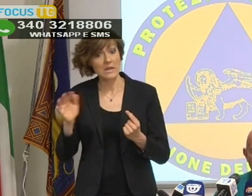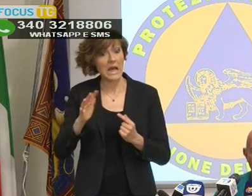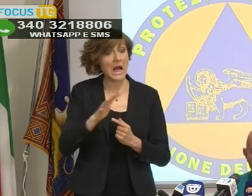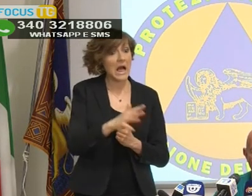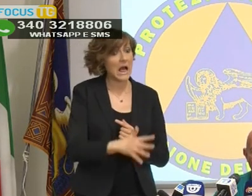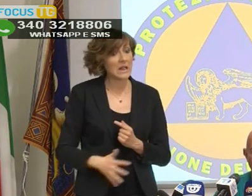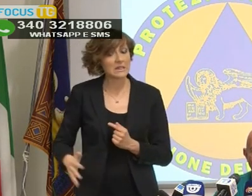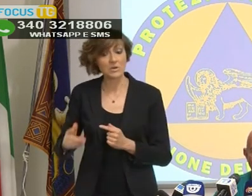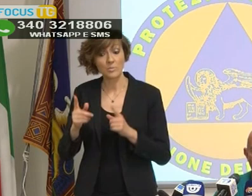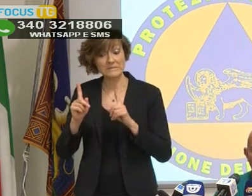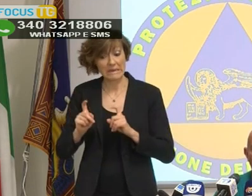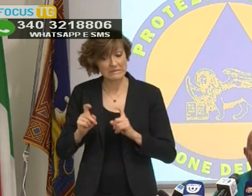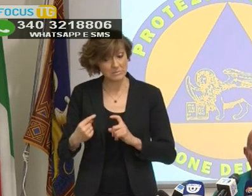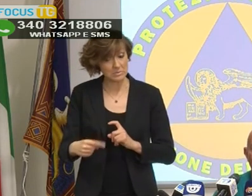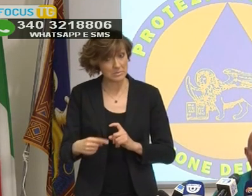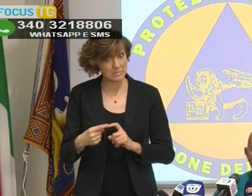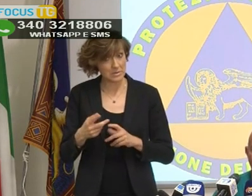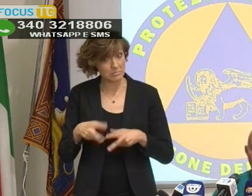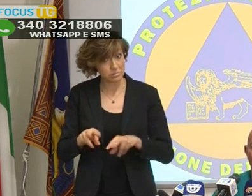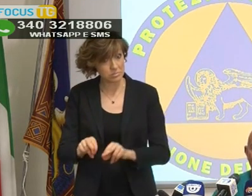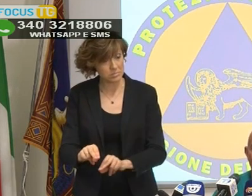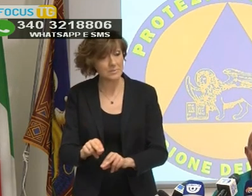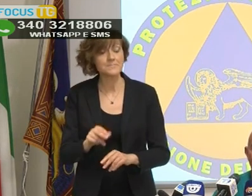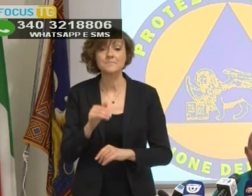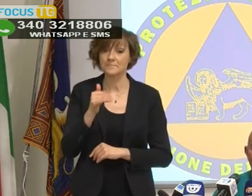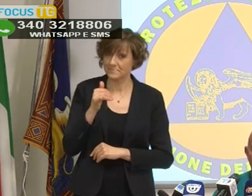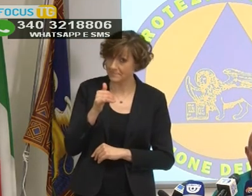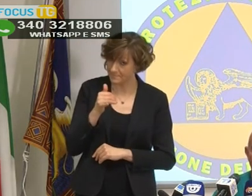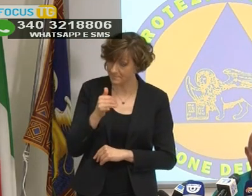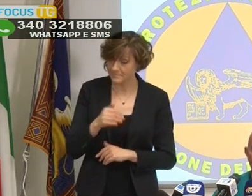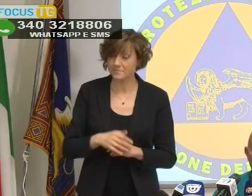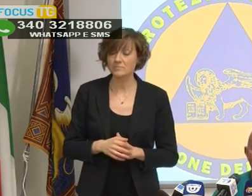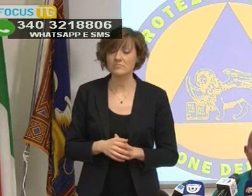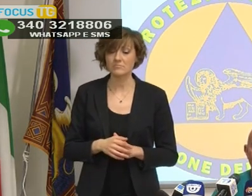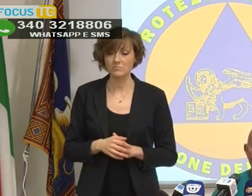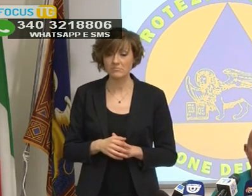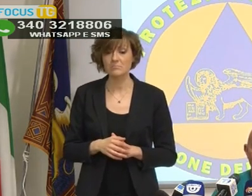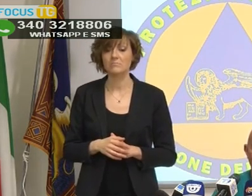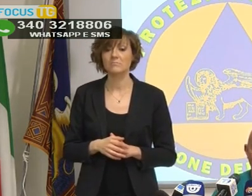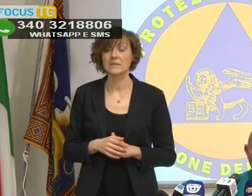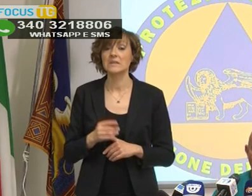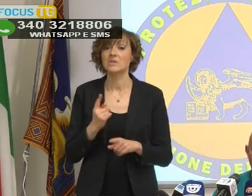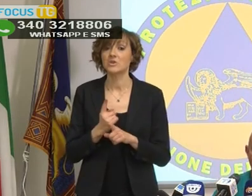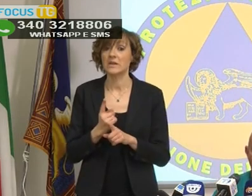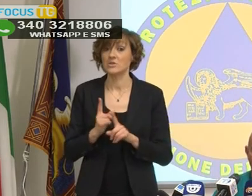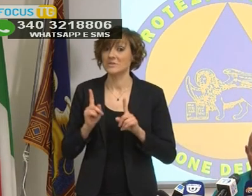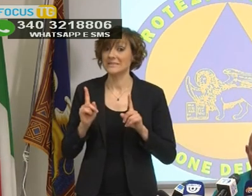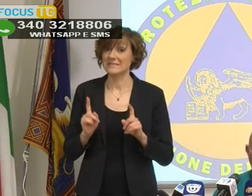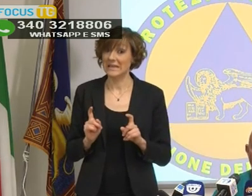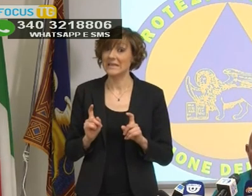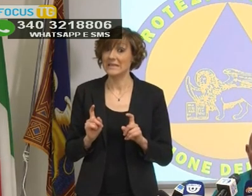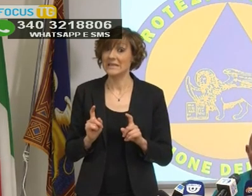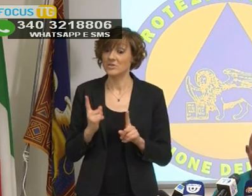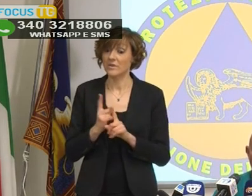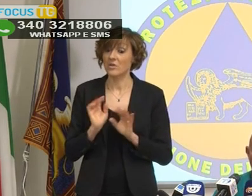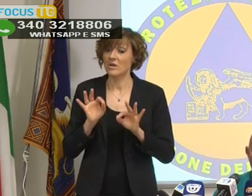di strumento. Sì, le aggiungo anche che arriveranno dei test ancora